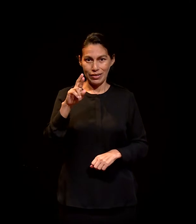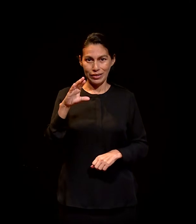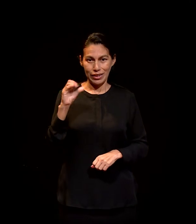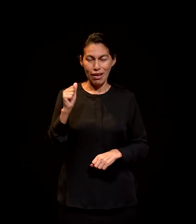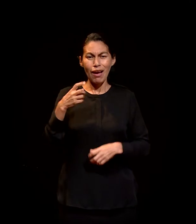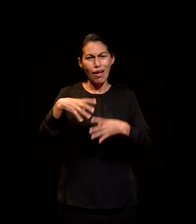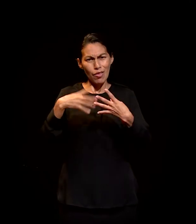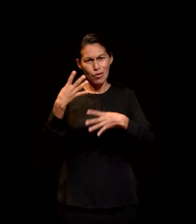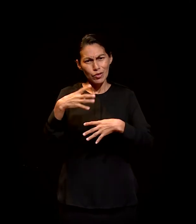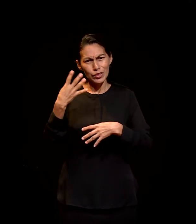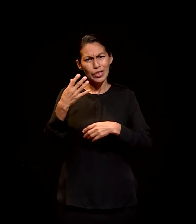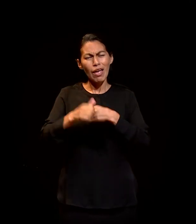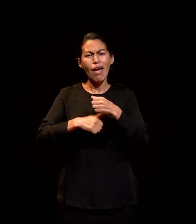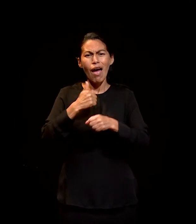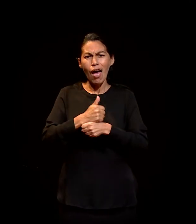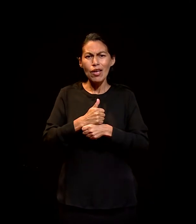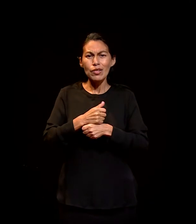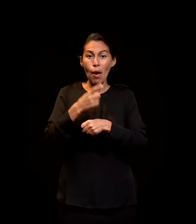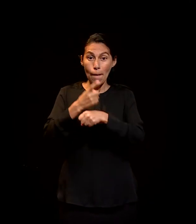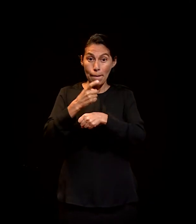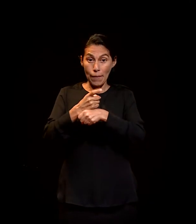tengo 14 años